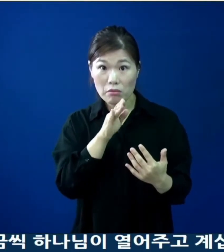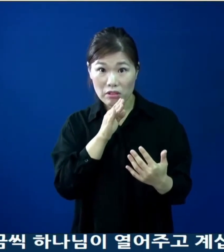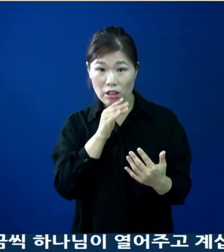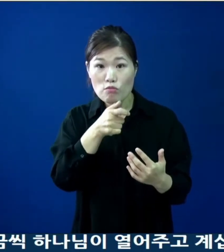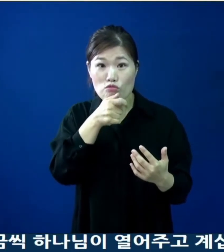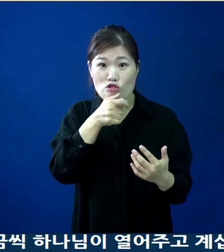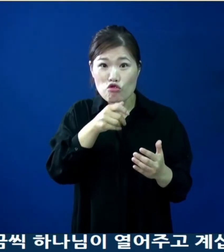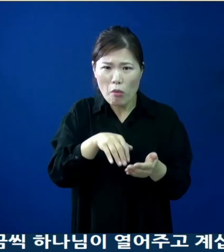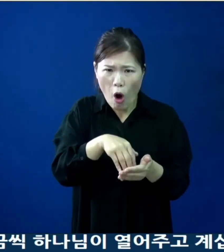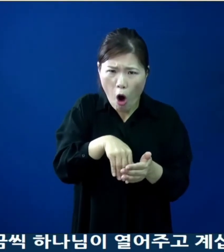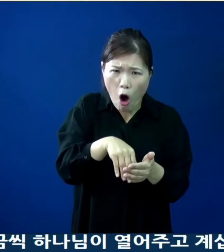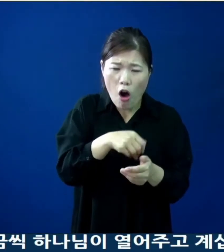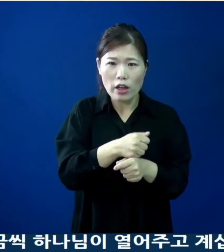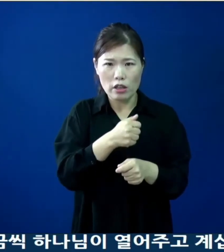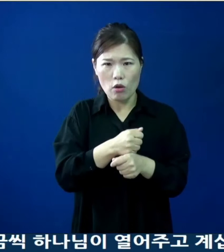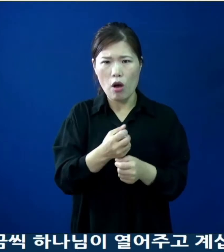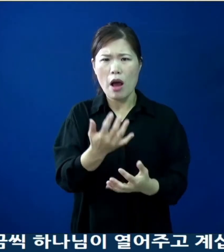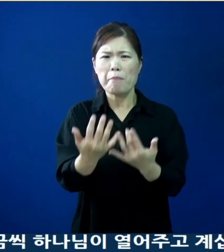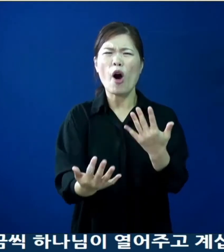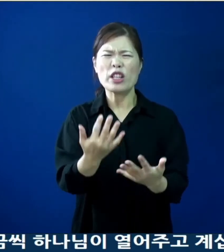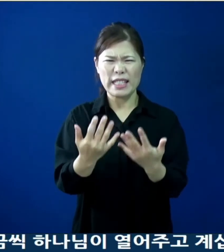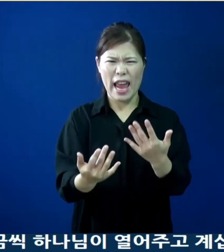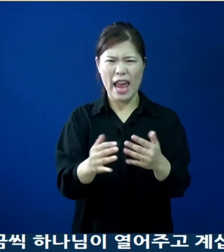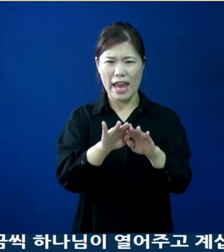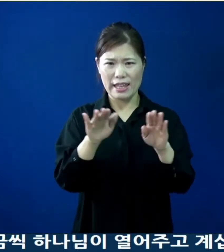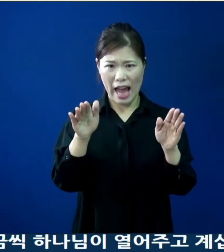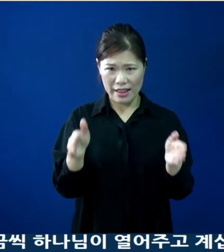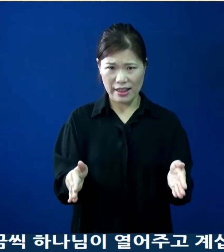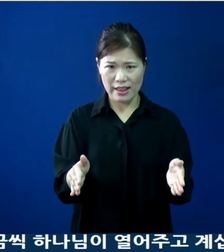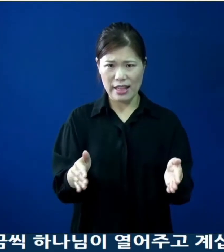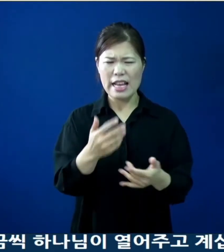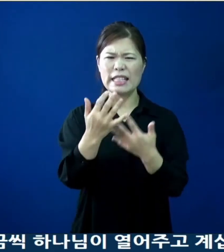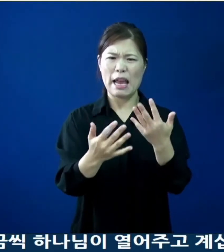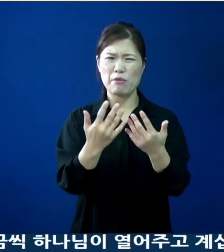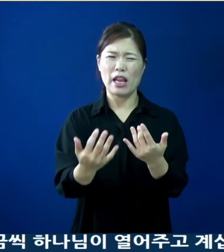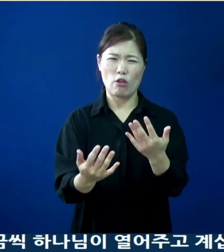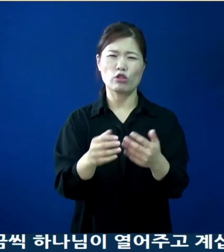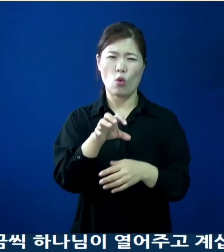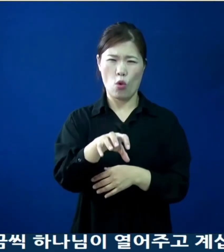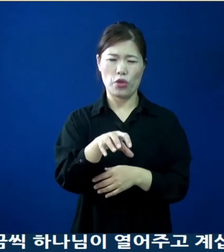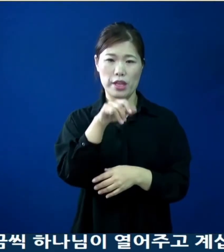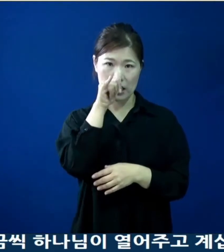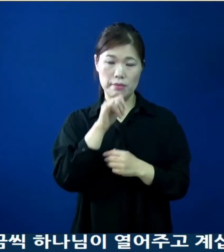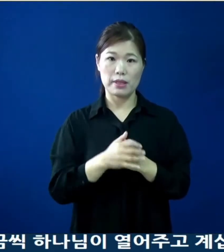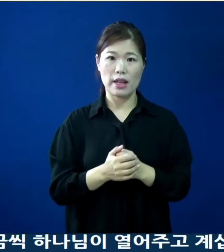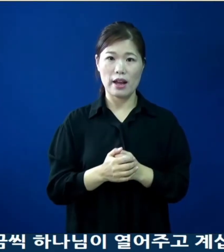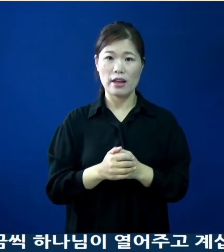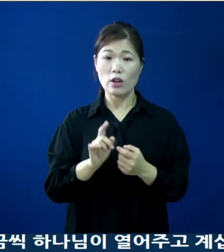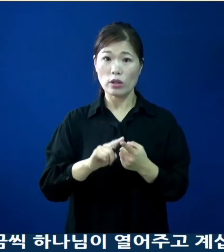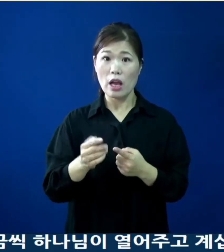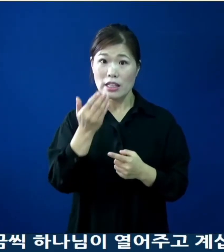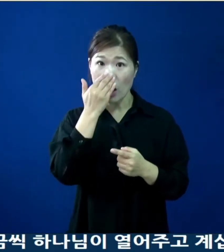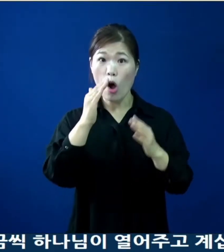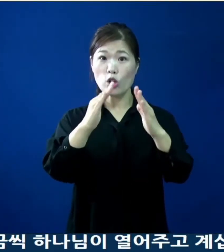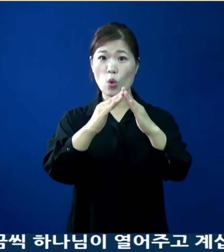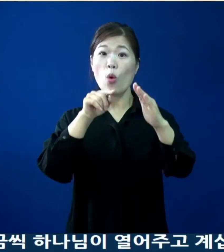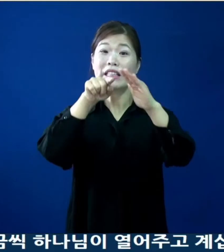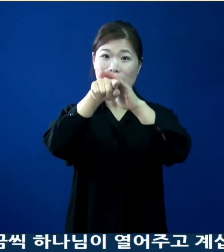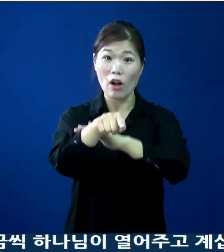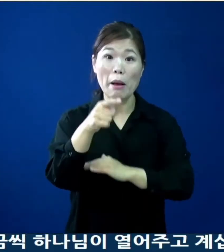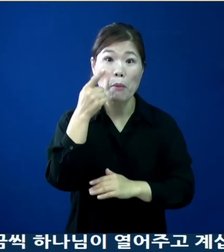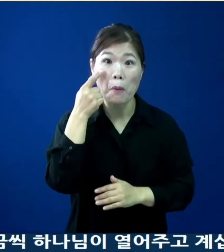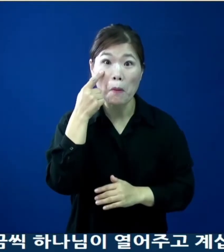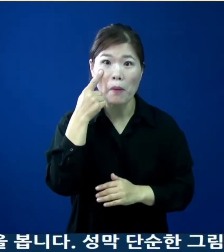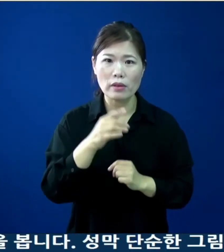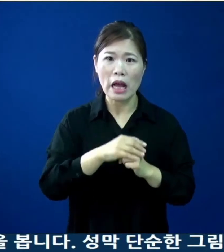물두멍, 그리고 번제단, 번제드리고 제물 거기서 태우는 번제단이 있습니다. 저 성소 안에 좀 들어가 볼까요? 저긴